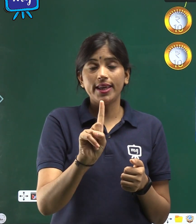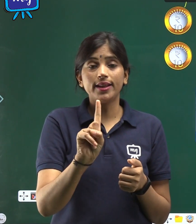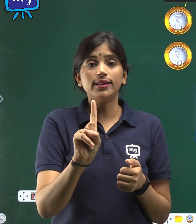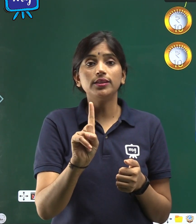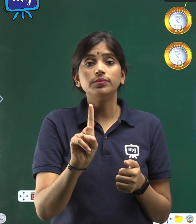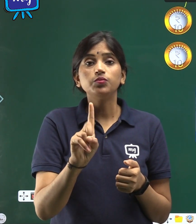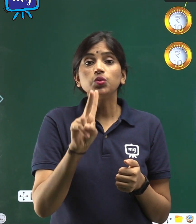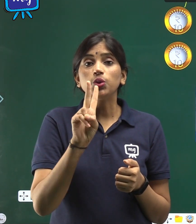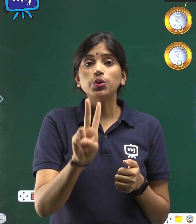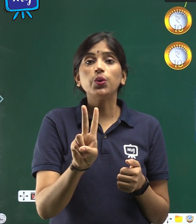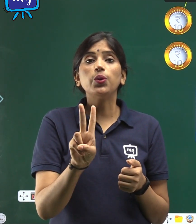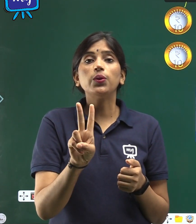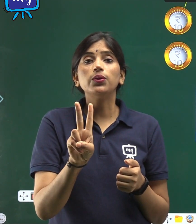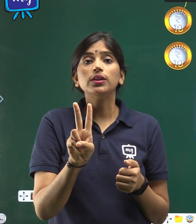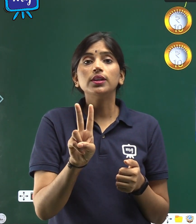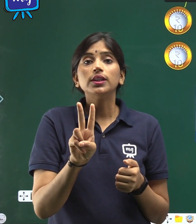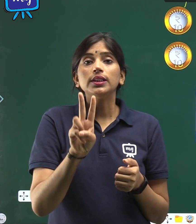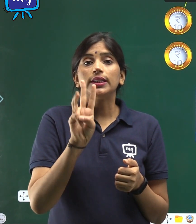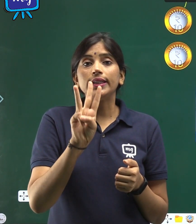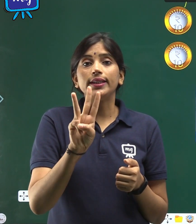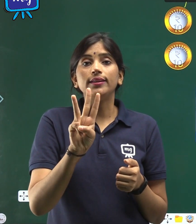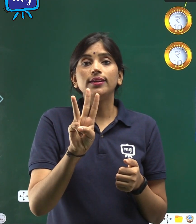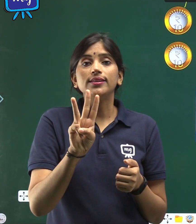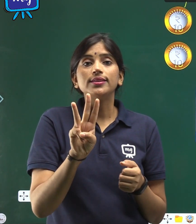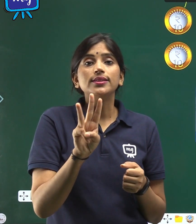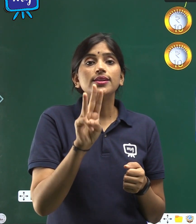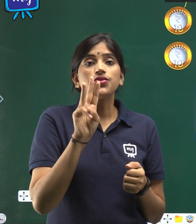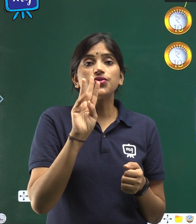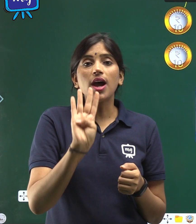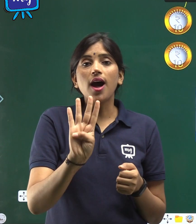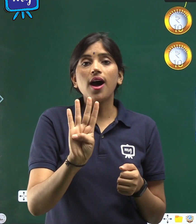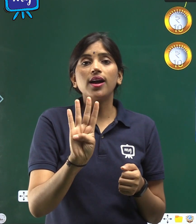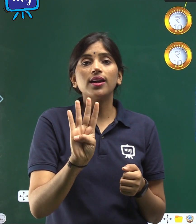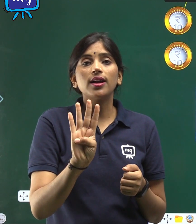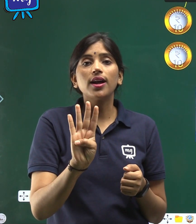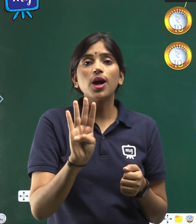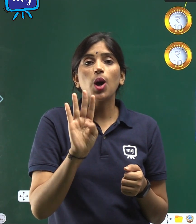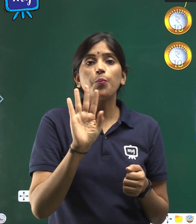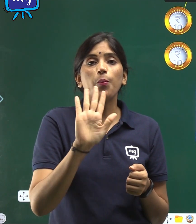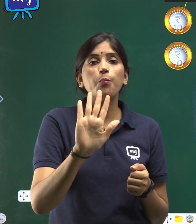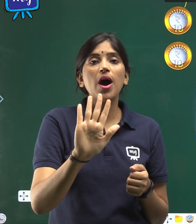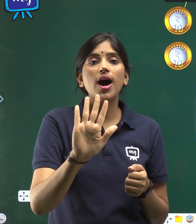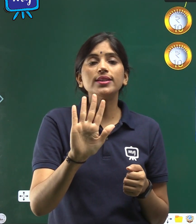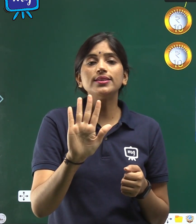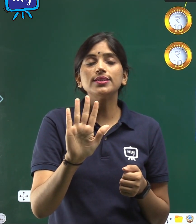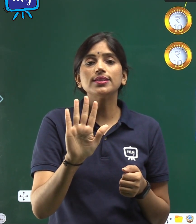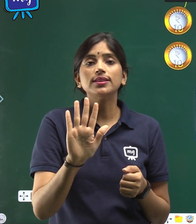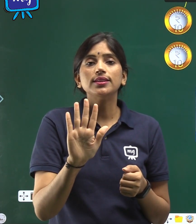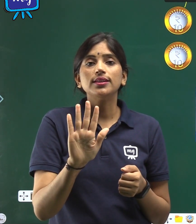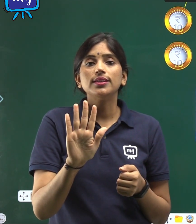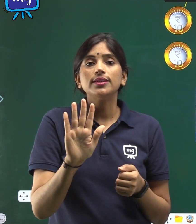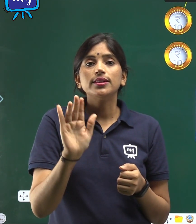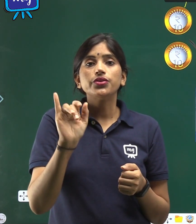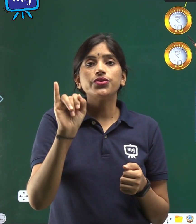1, 2, 3, 4, 5,